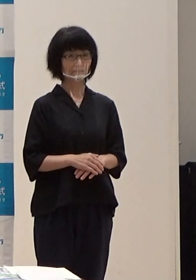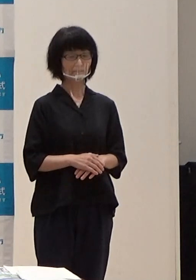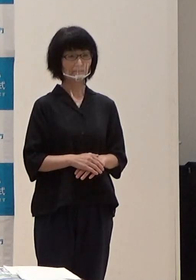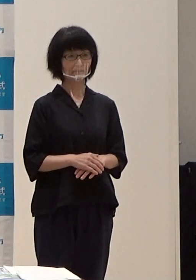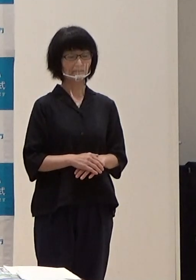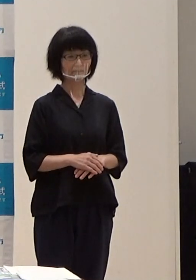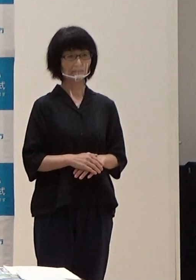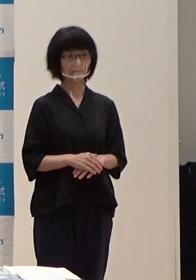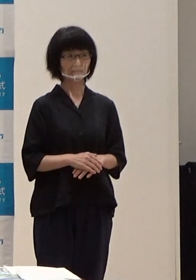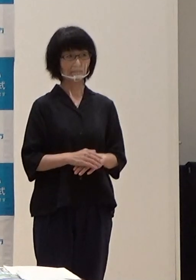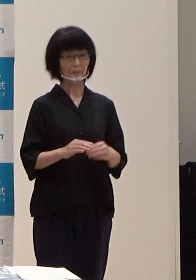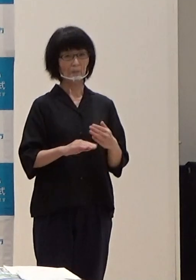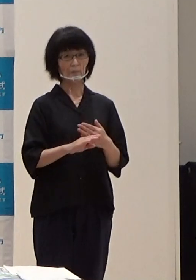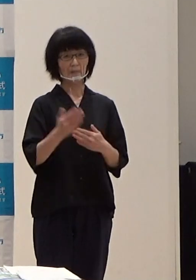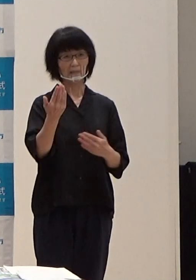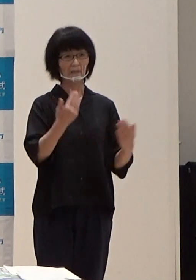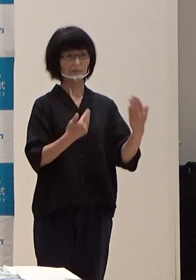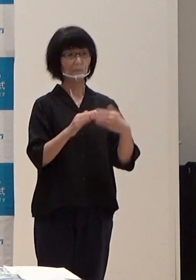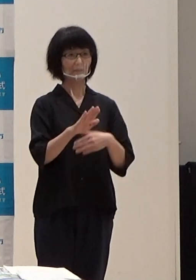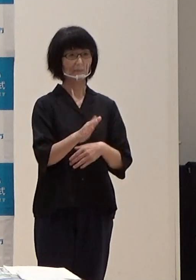うか。